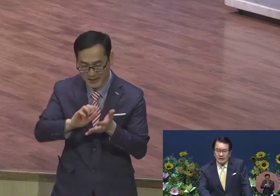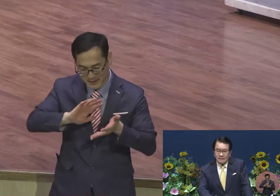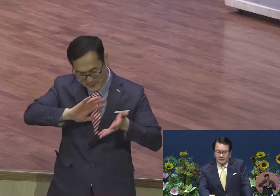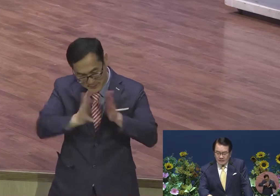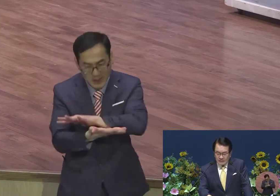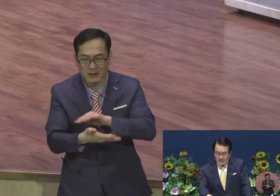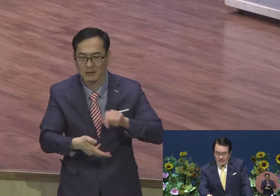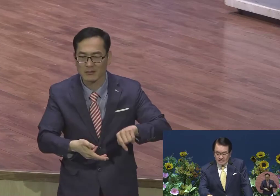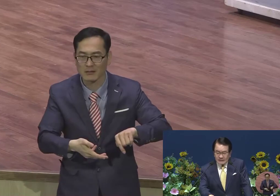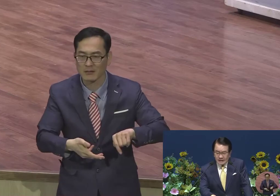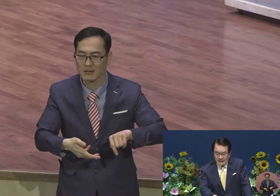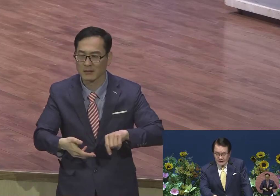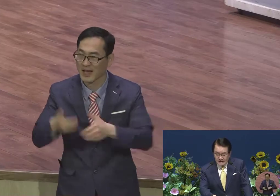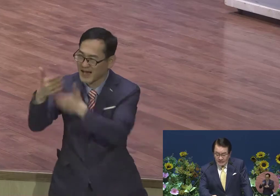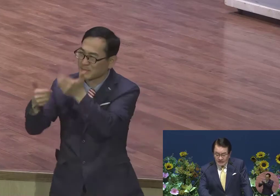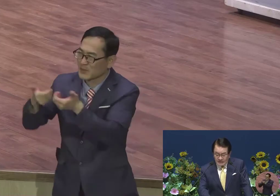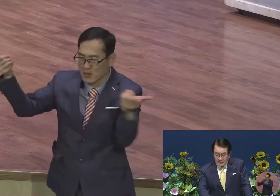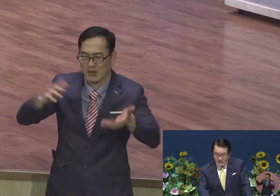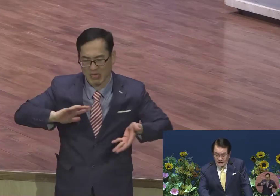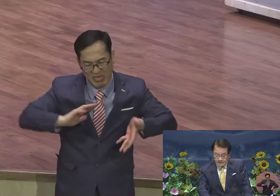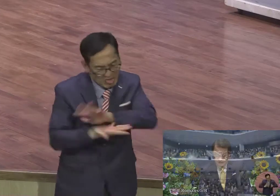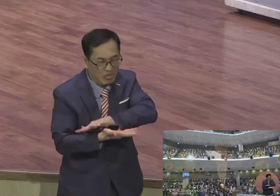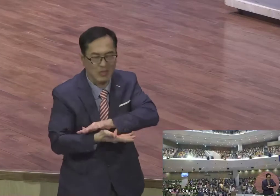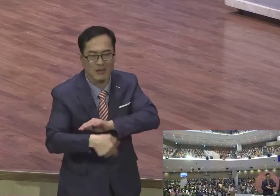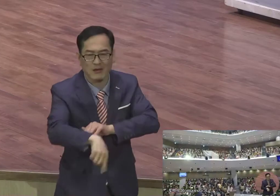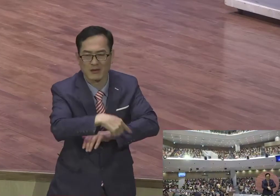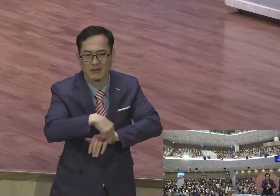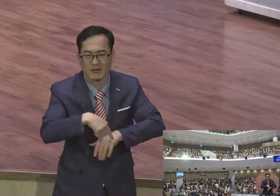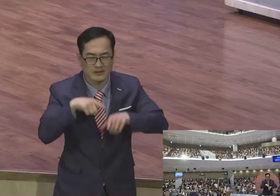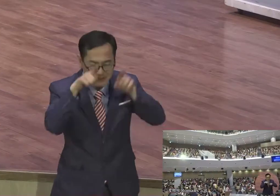설명합니다. 해결책 8절입니다.